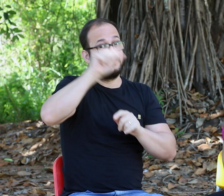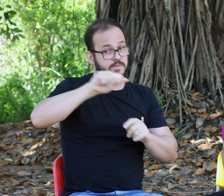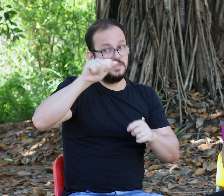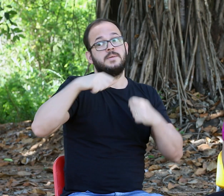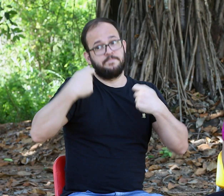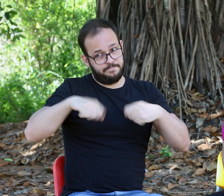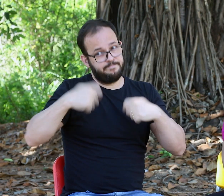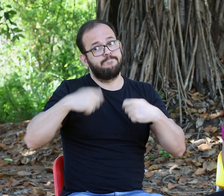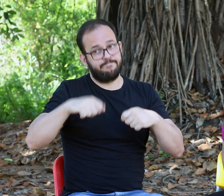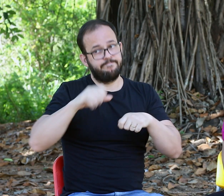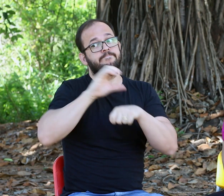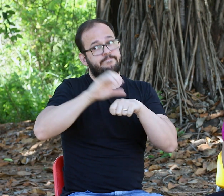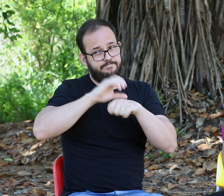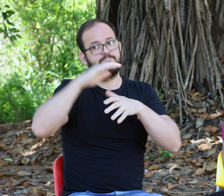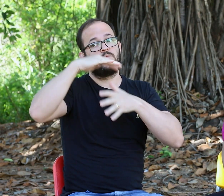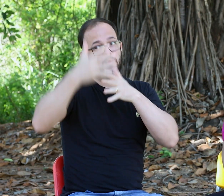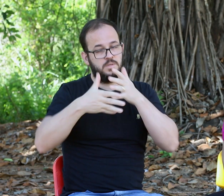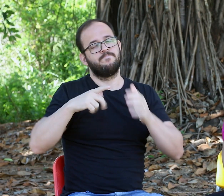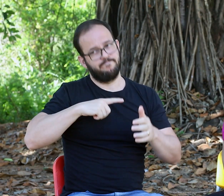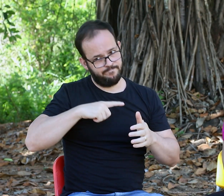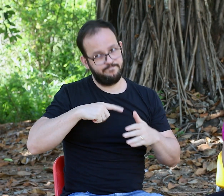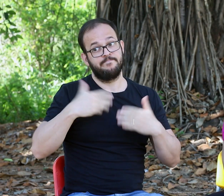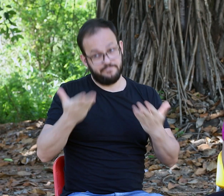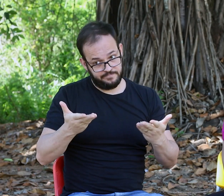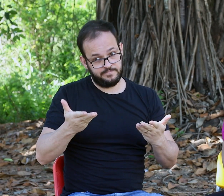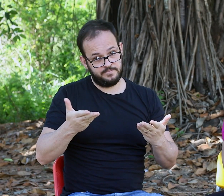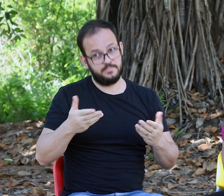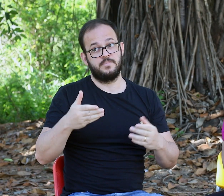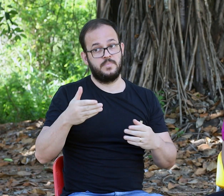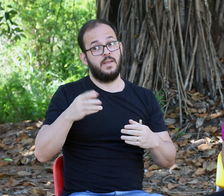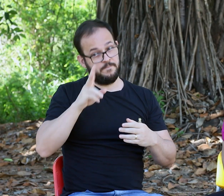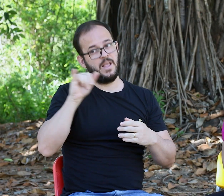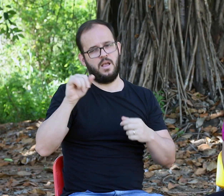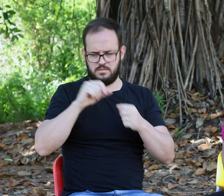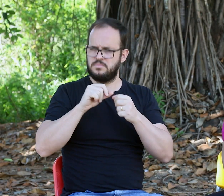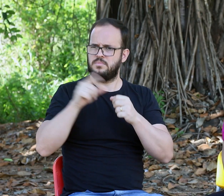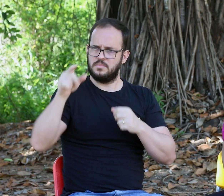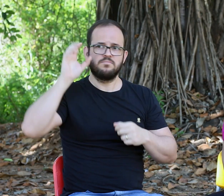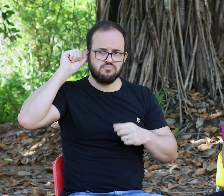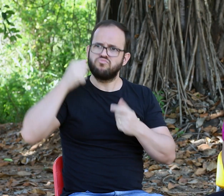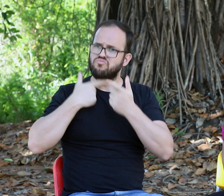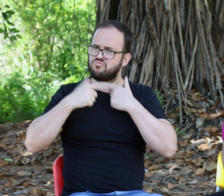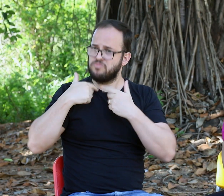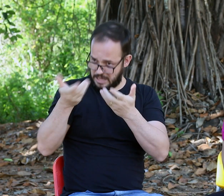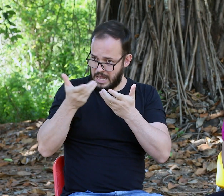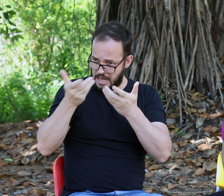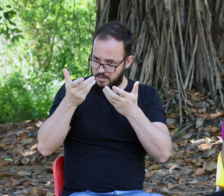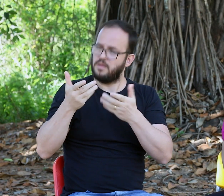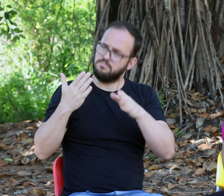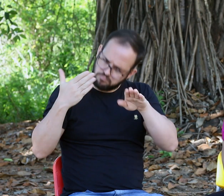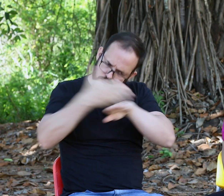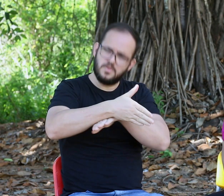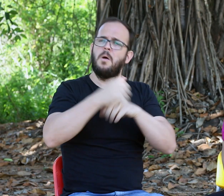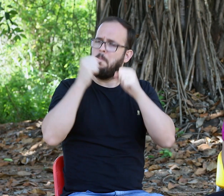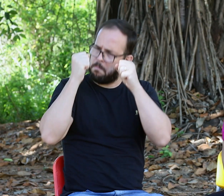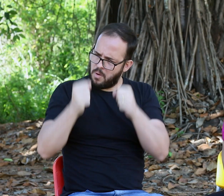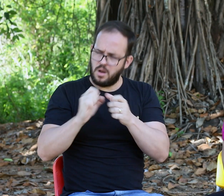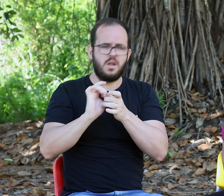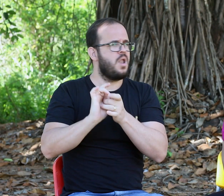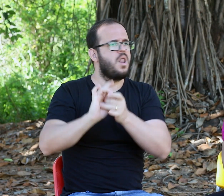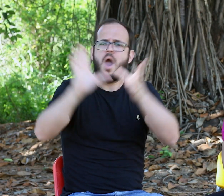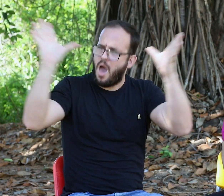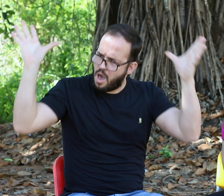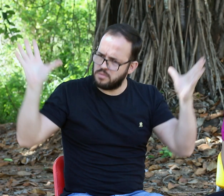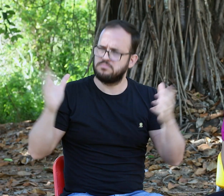que incentiva a nossa língua, e nós vamos fundar essa associação para que haja esse curso de Libras. E vocês ouvintes que